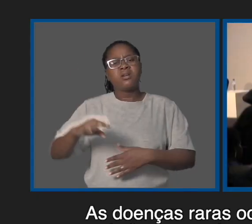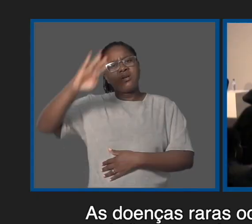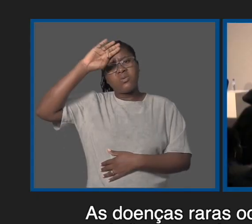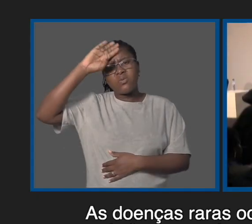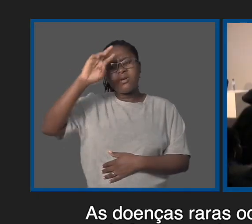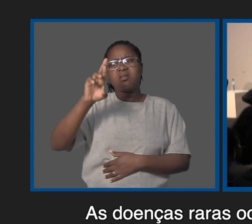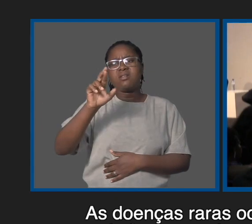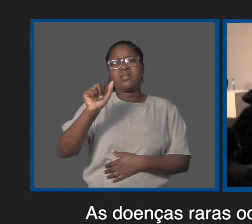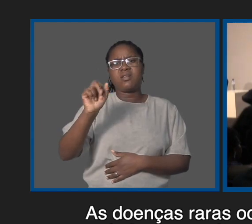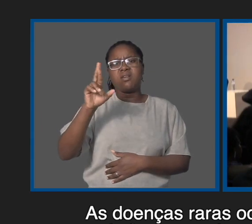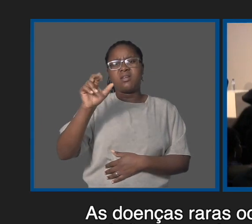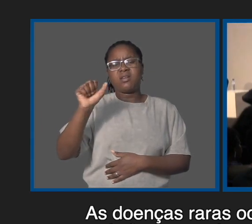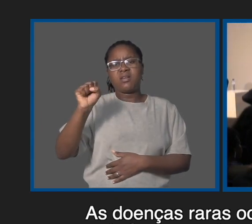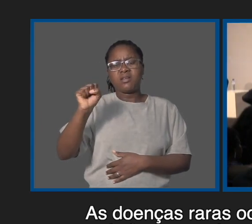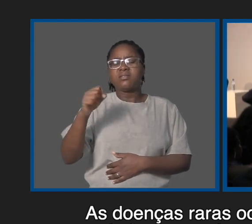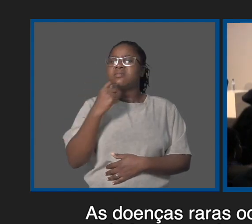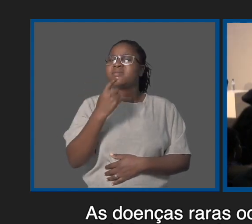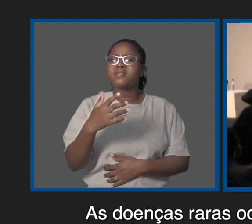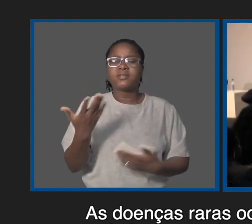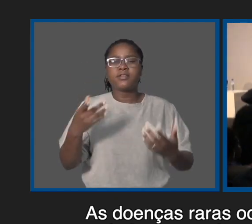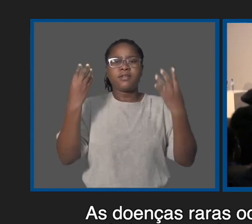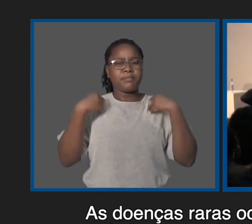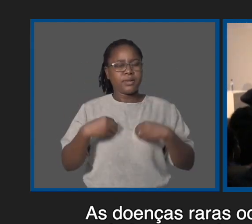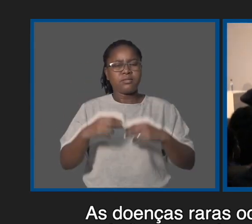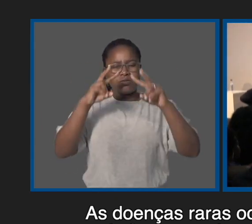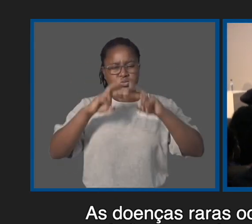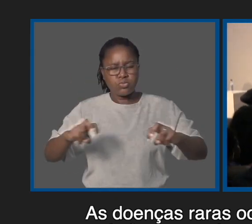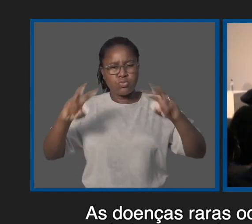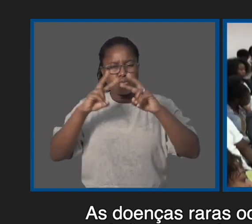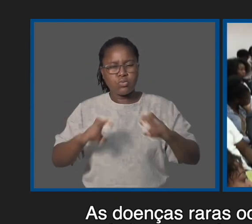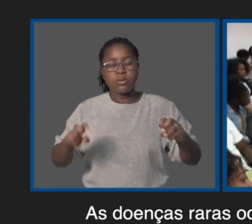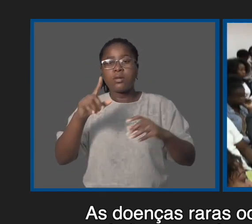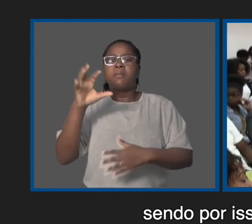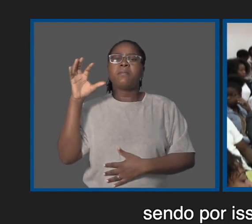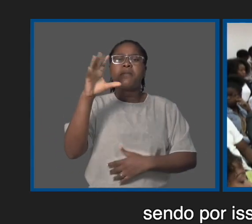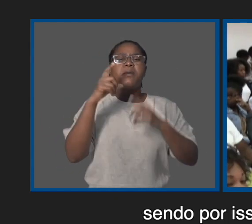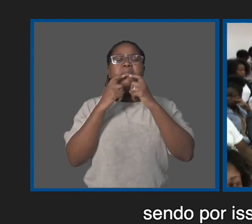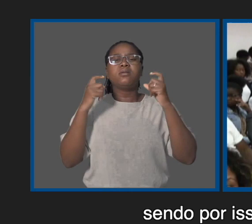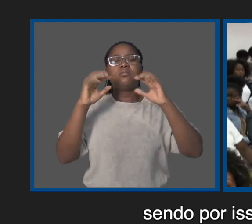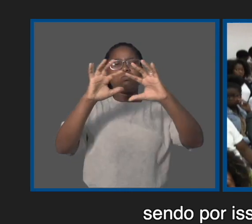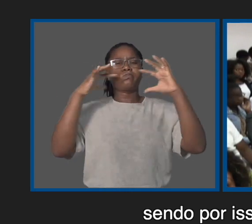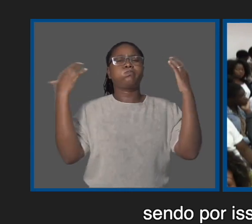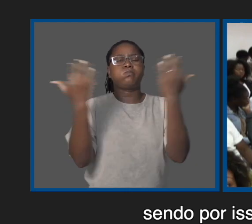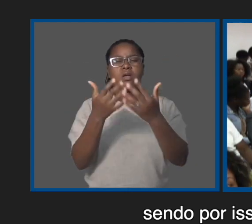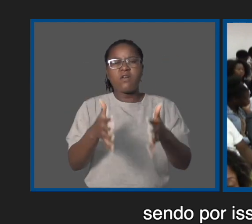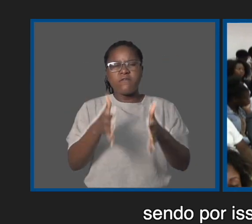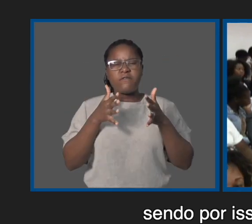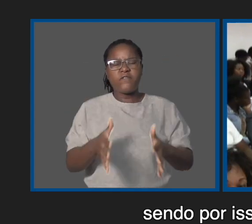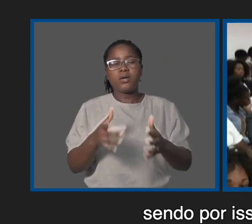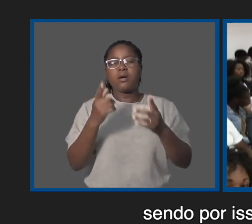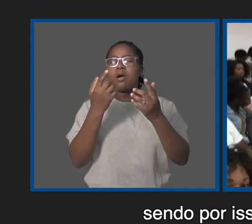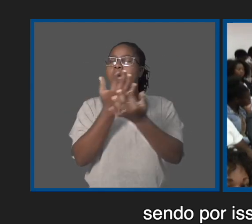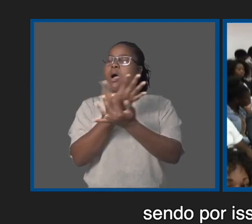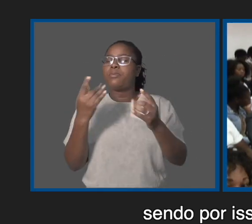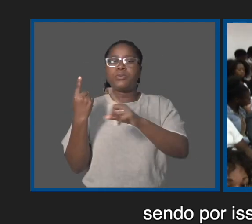As doenças raras ocorrem no país e no mundo de formas muito particulares e específicas, sendo por isso necessário algum